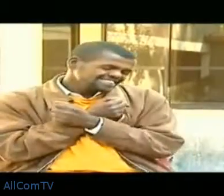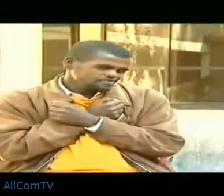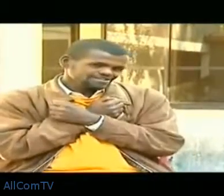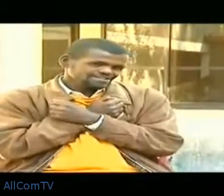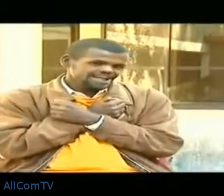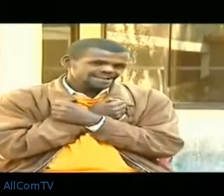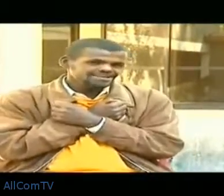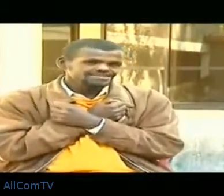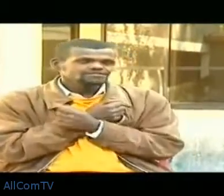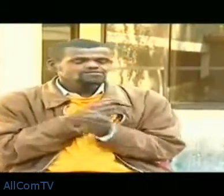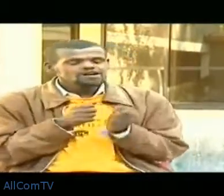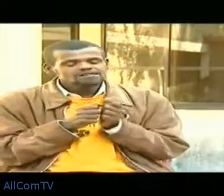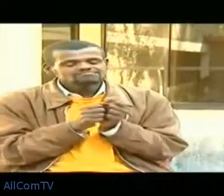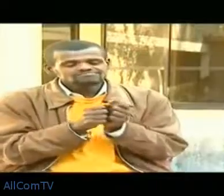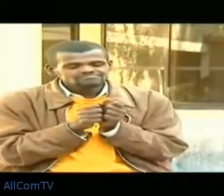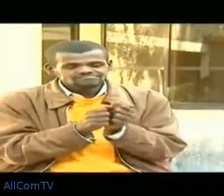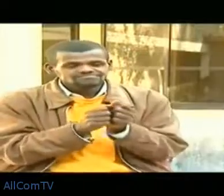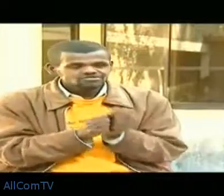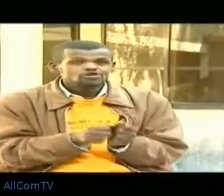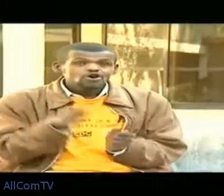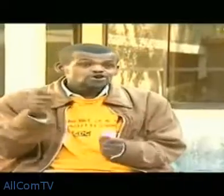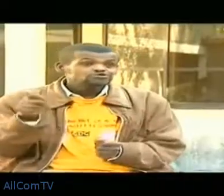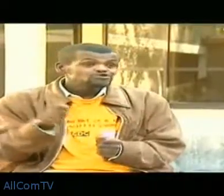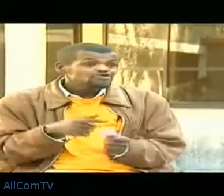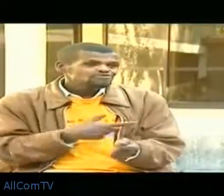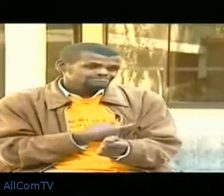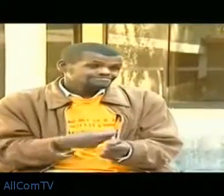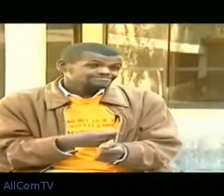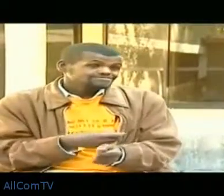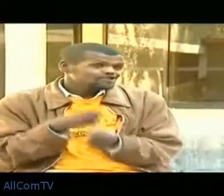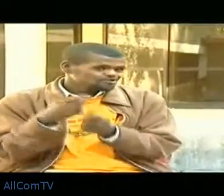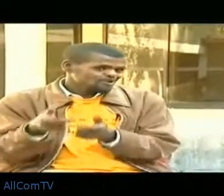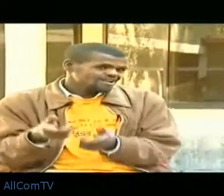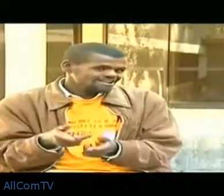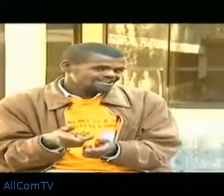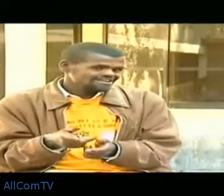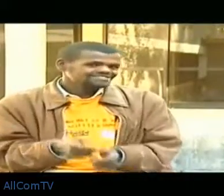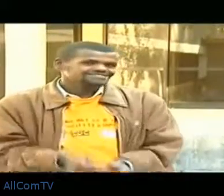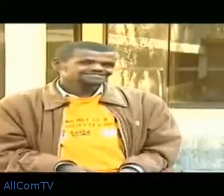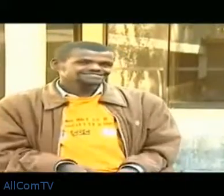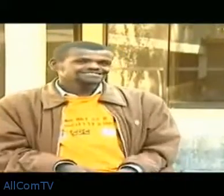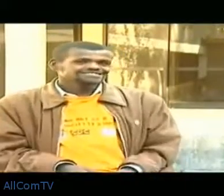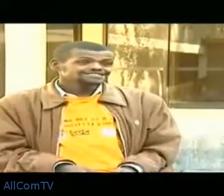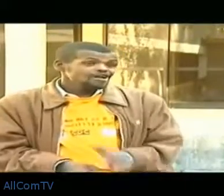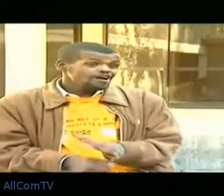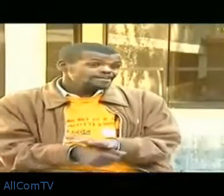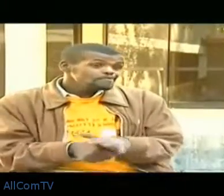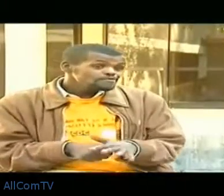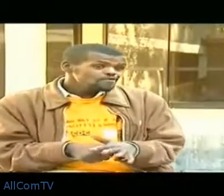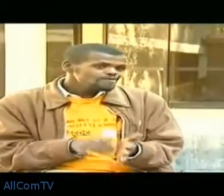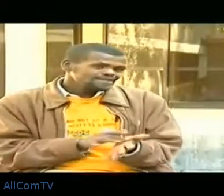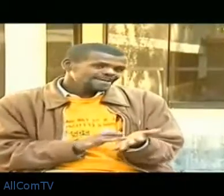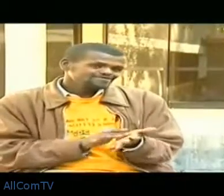ነው። እሱ መስማት ይችላል። ተመርምሮ ራሱን አውቆ በድብቅ መድኃኒት ይወስድ